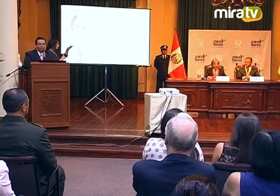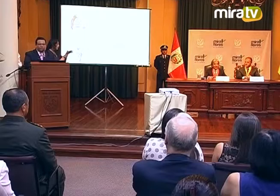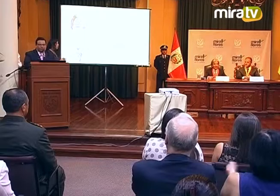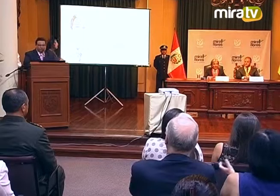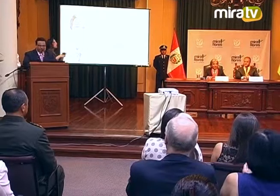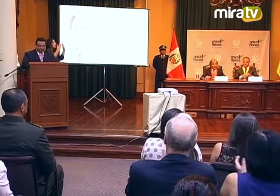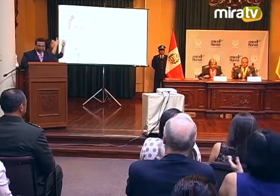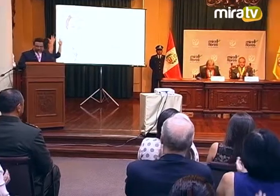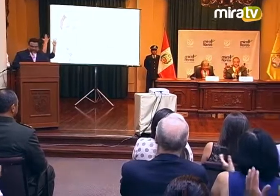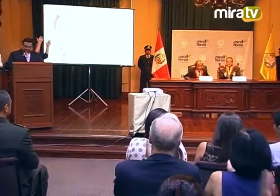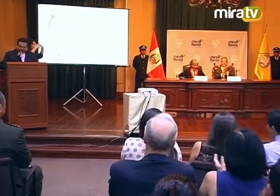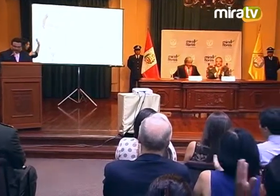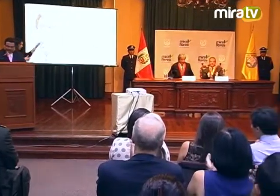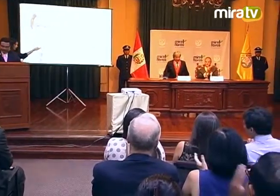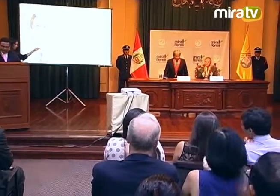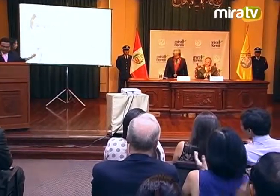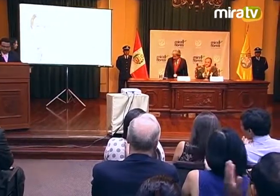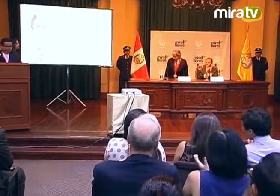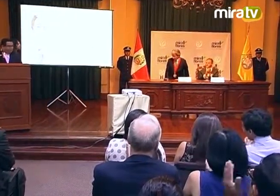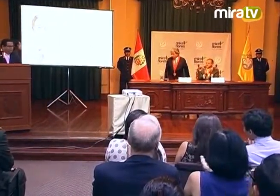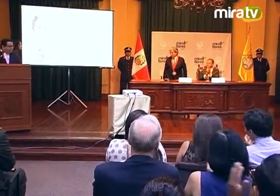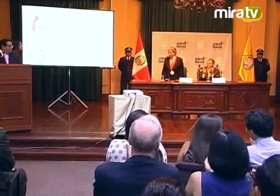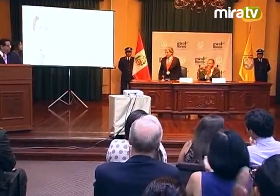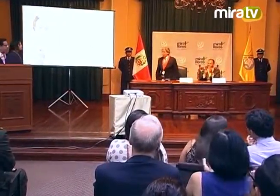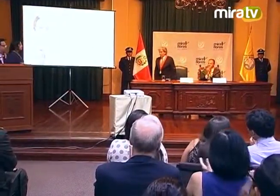un fuerte aplauso.